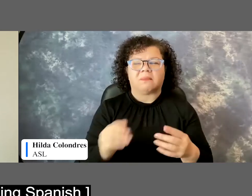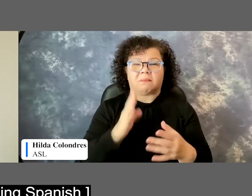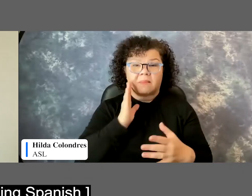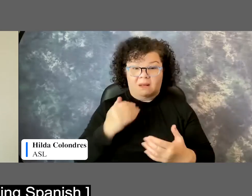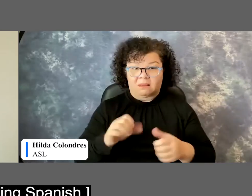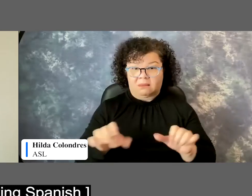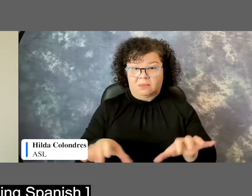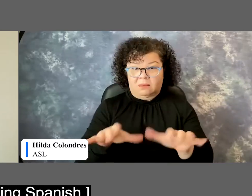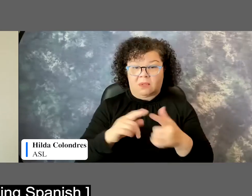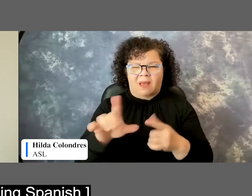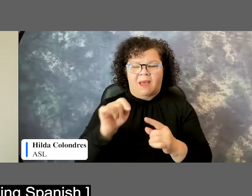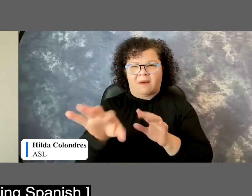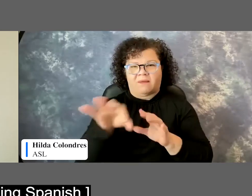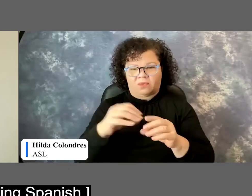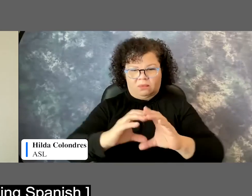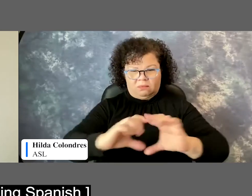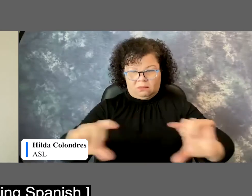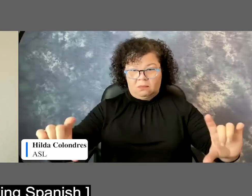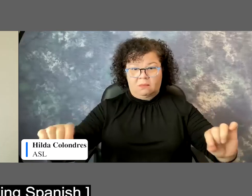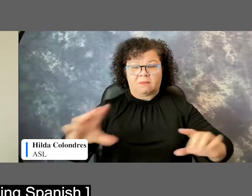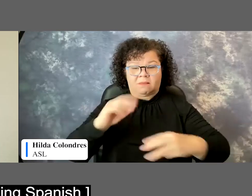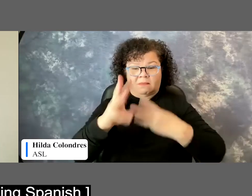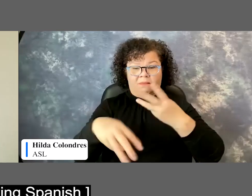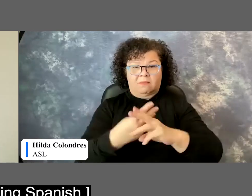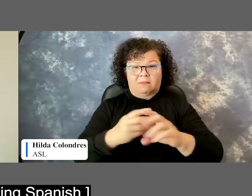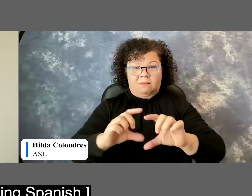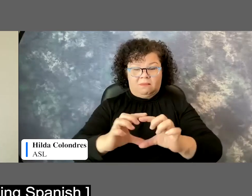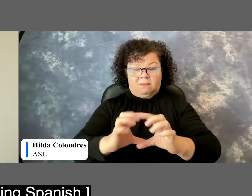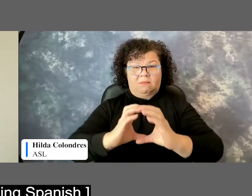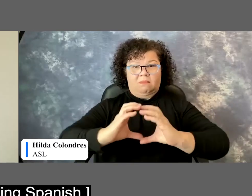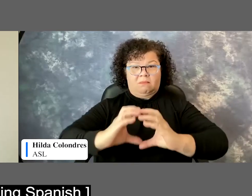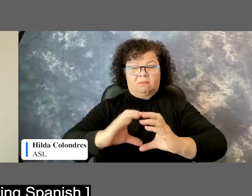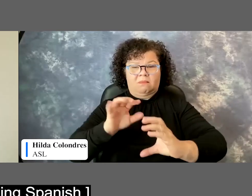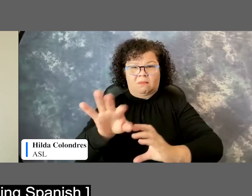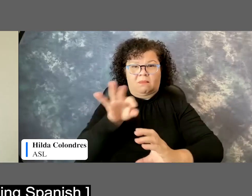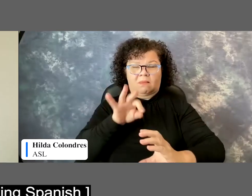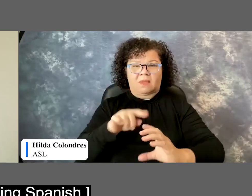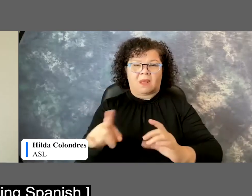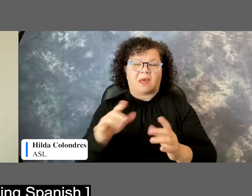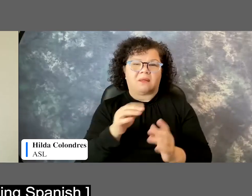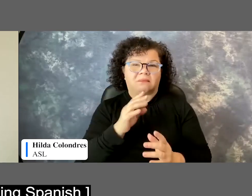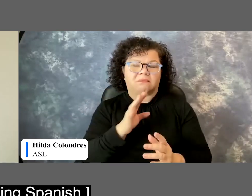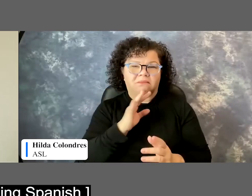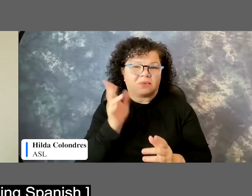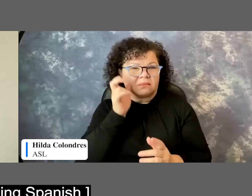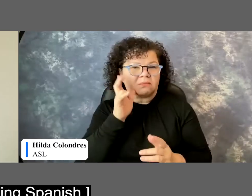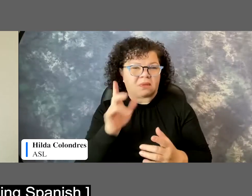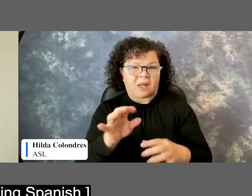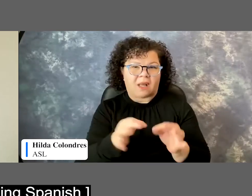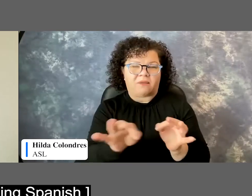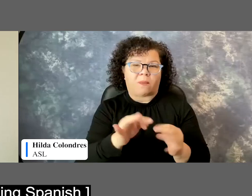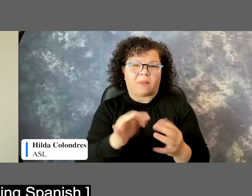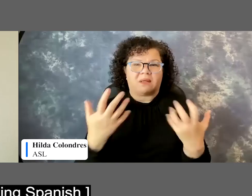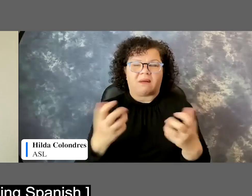hacerlo, tienen que hacer clic en el botón de la parte inferior de su pantalla y elegir el idioma que quieran. También,